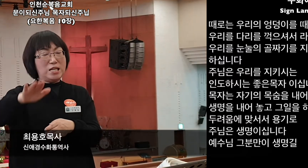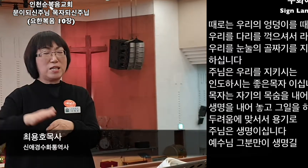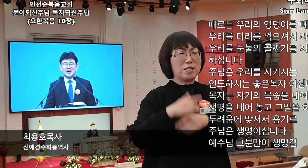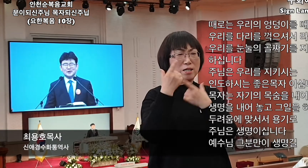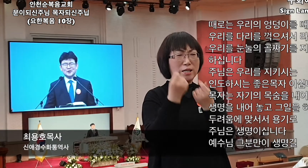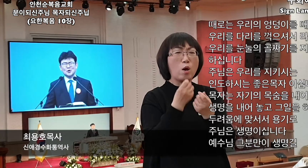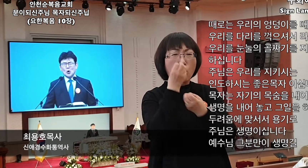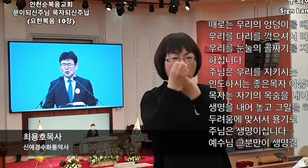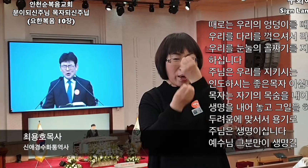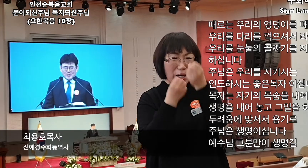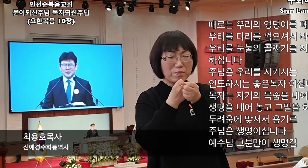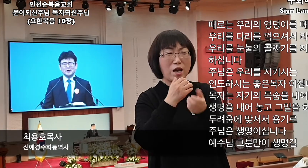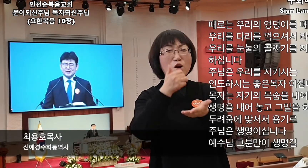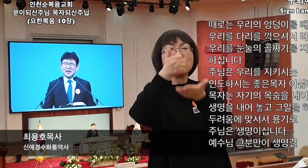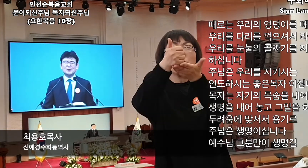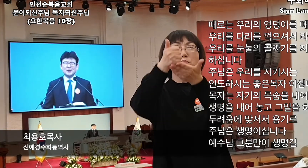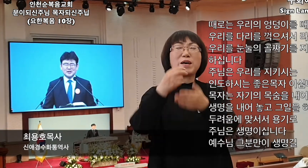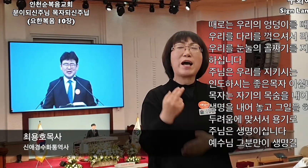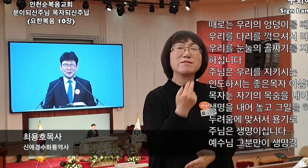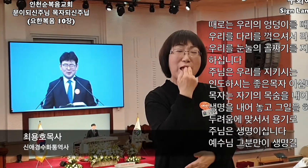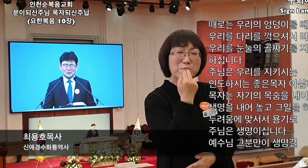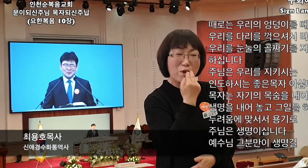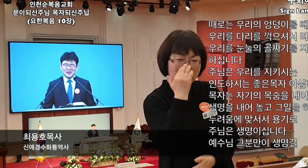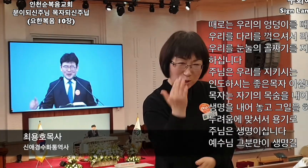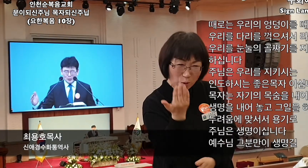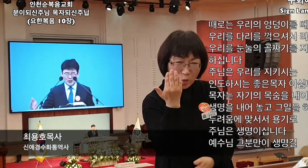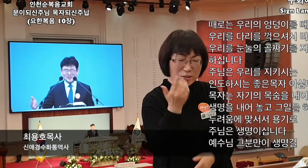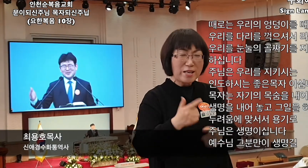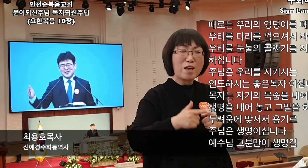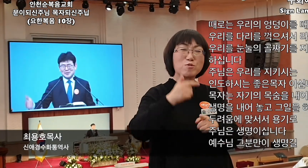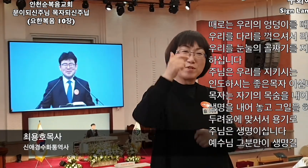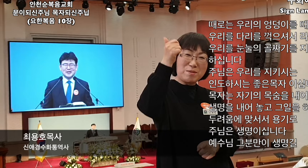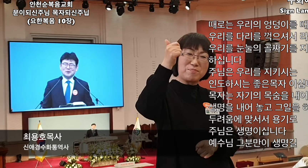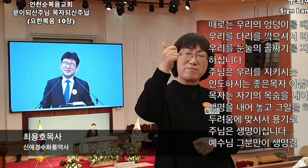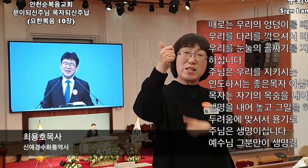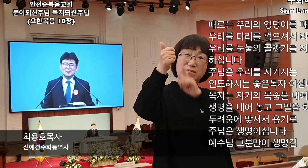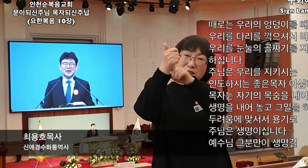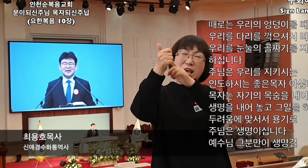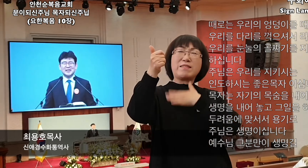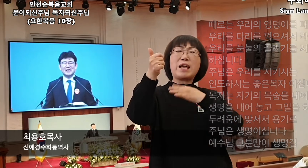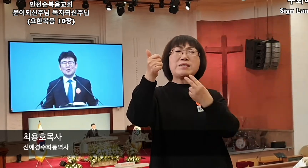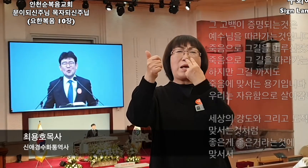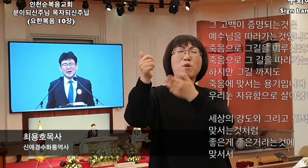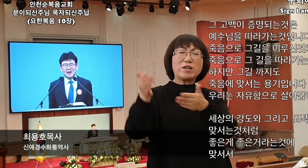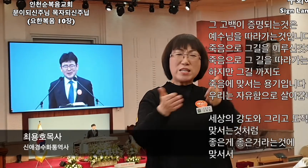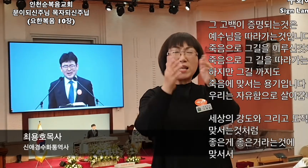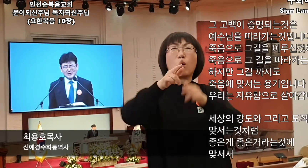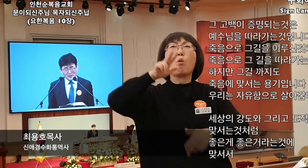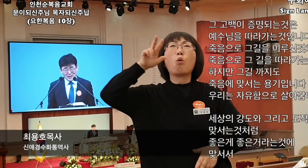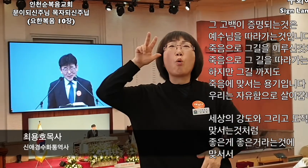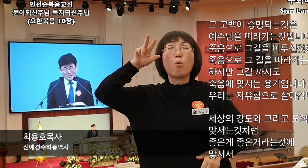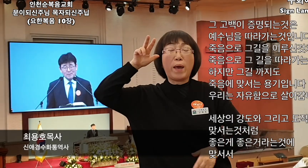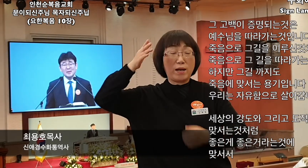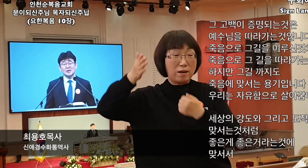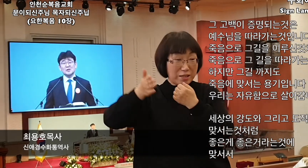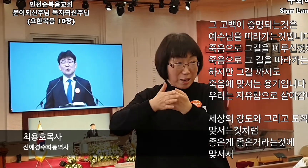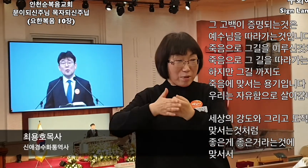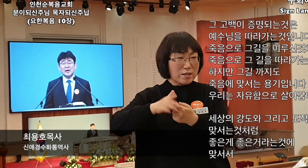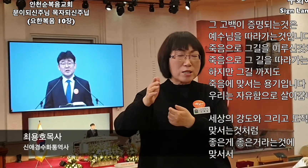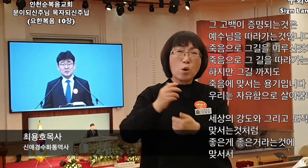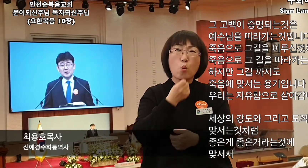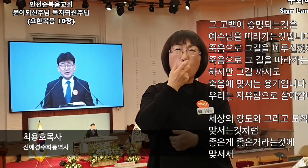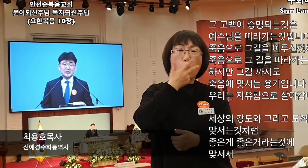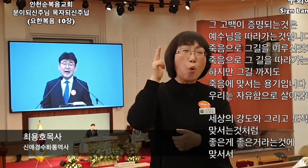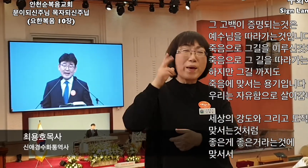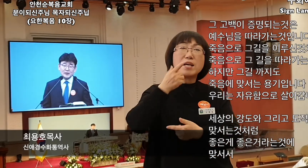그렇게 고백하죠. 주님은 생명이시라고. 예수님 그분만이 우리의 생명의 길이라고 고백합니다. 그렇다면 그